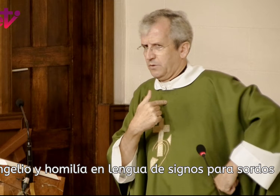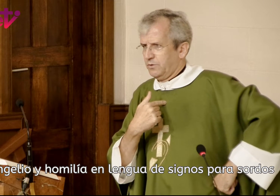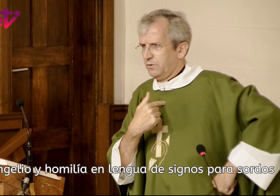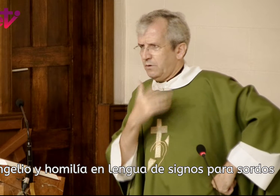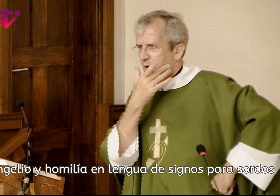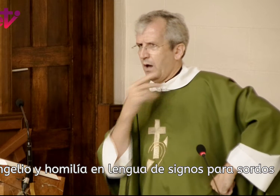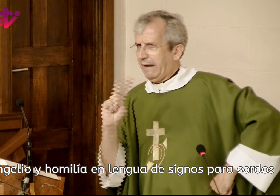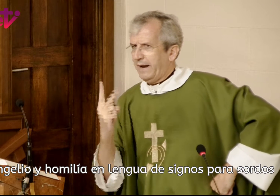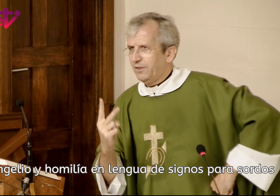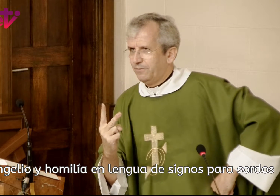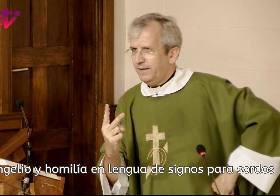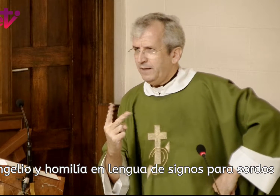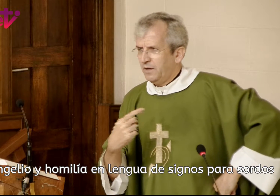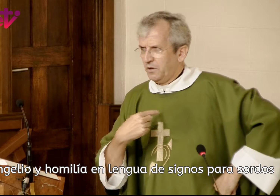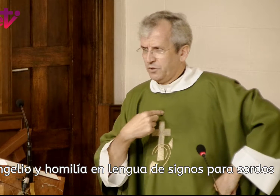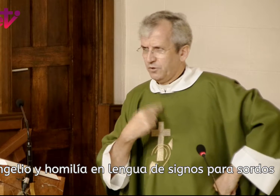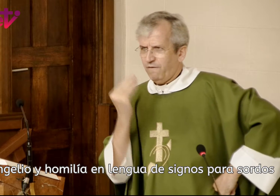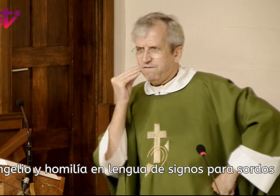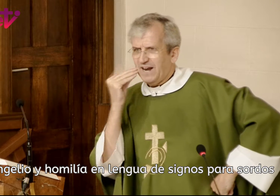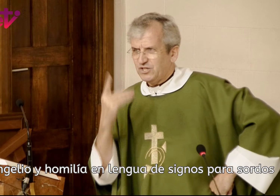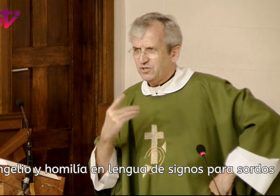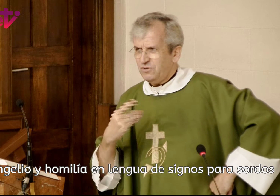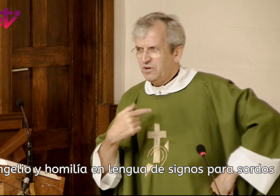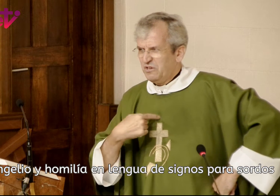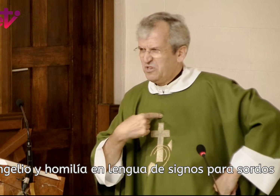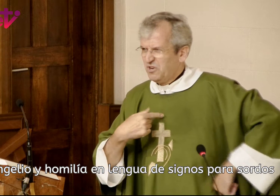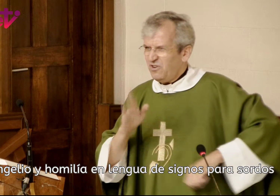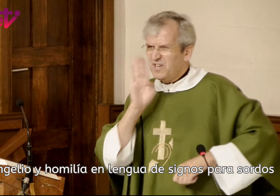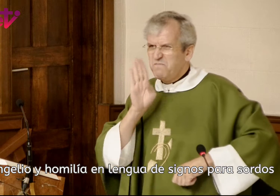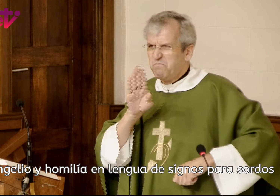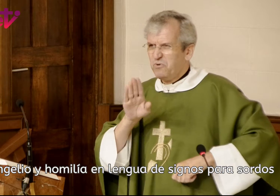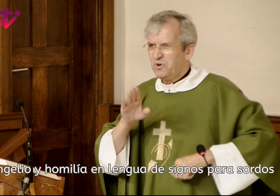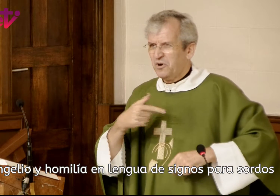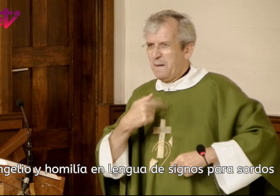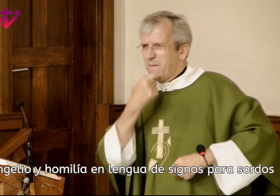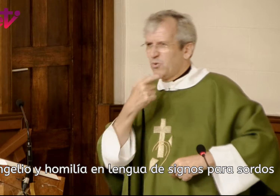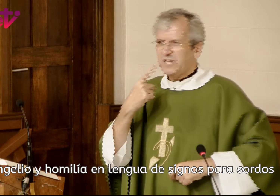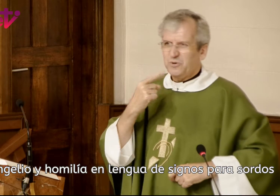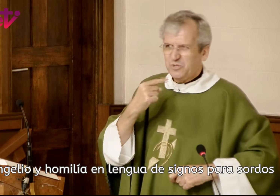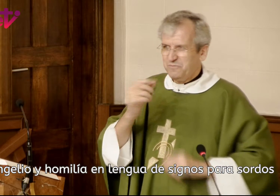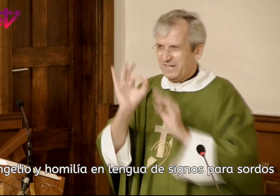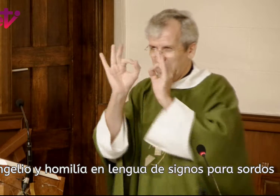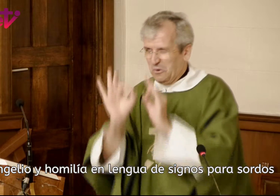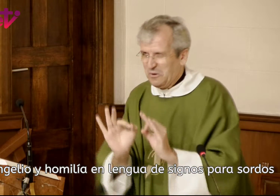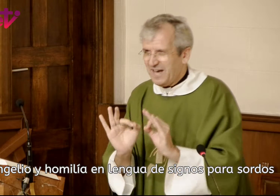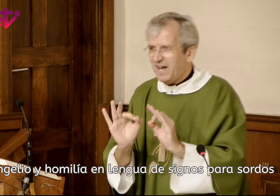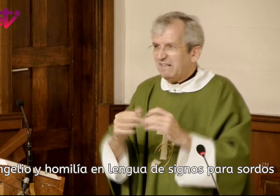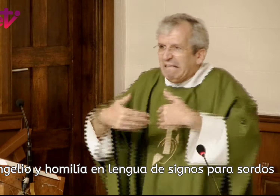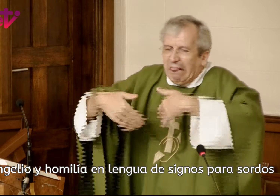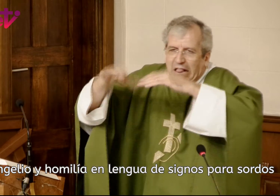yo, cara doble, yo, falso, yo, impuro, me gusta costumbres, cuidar y